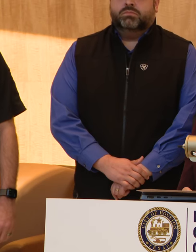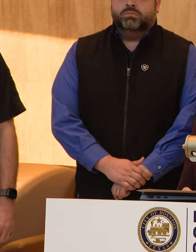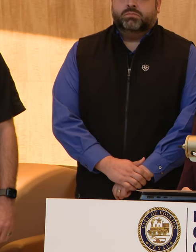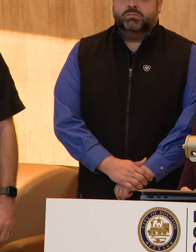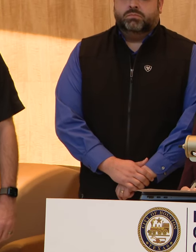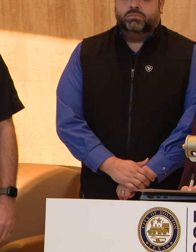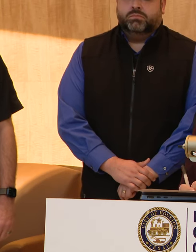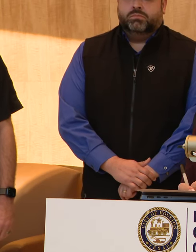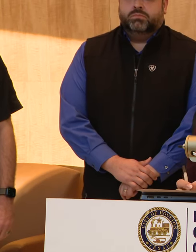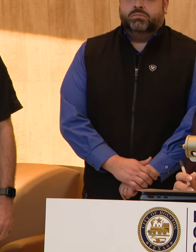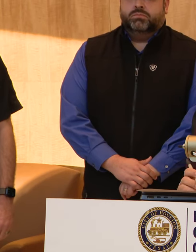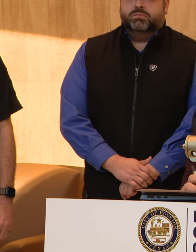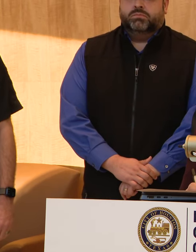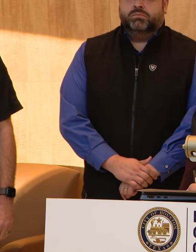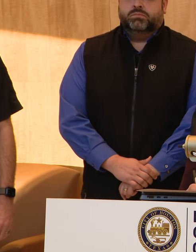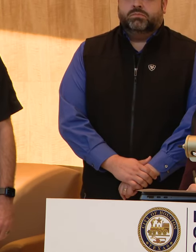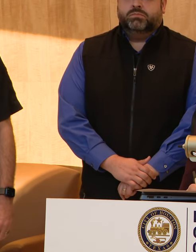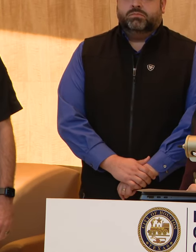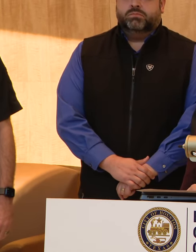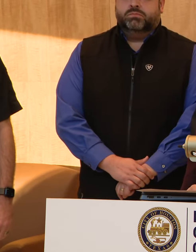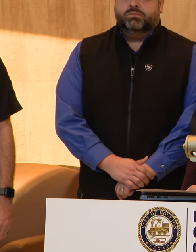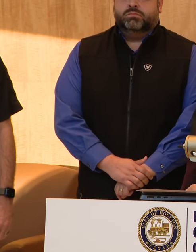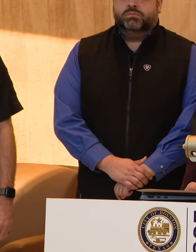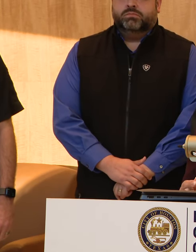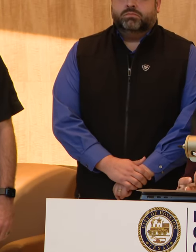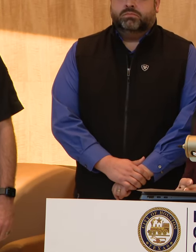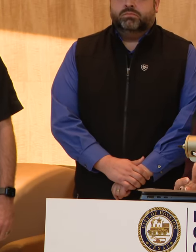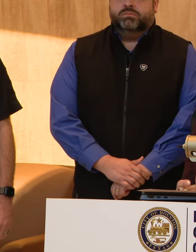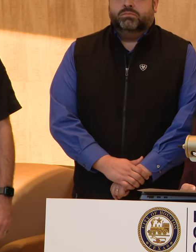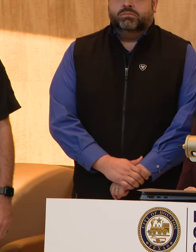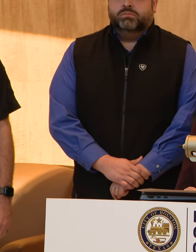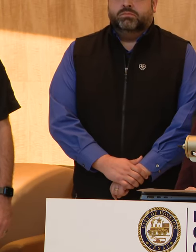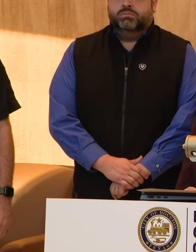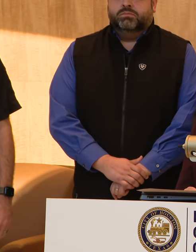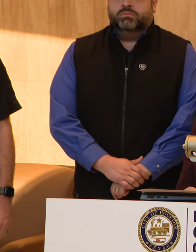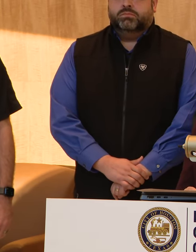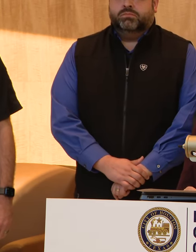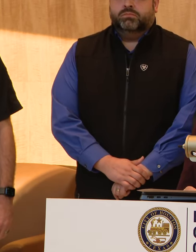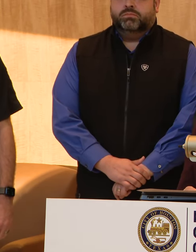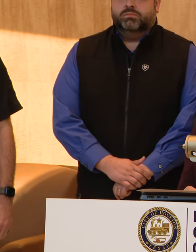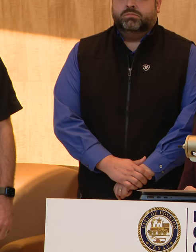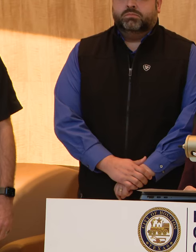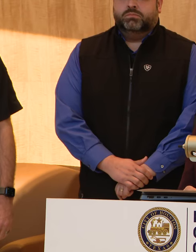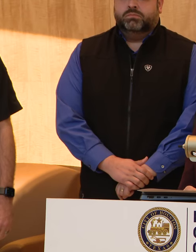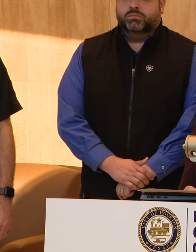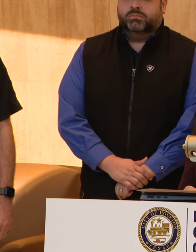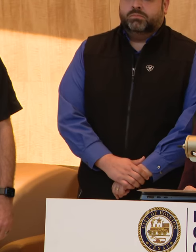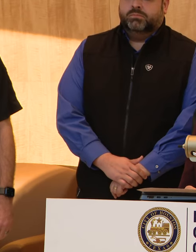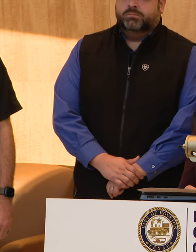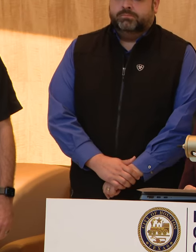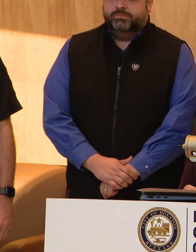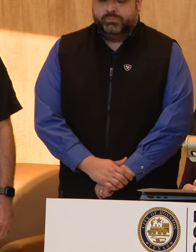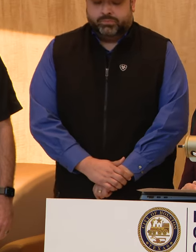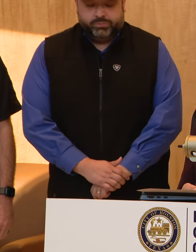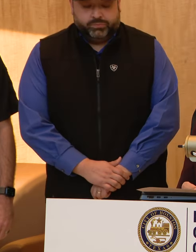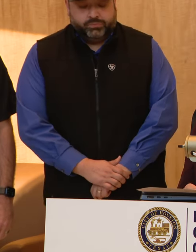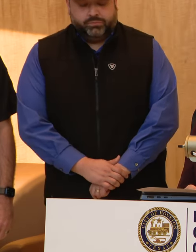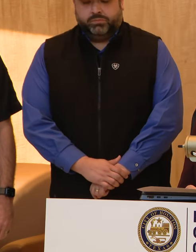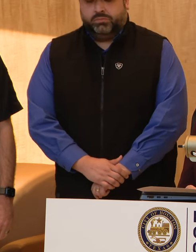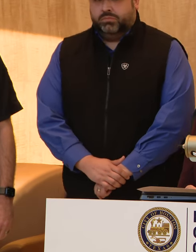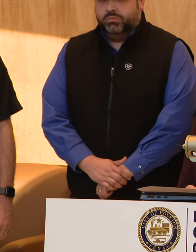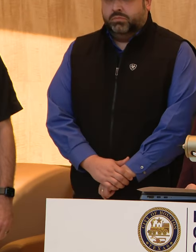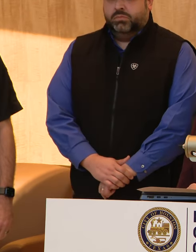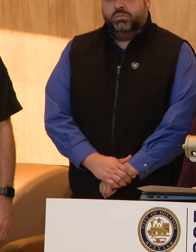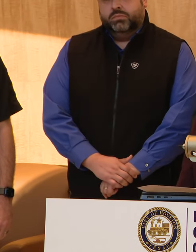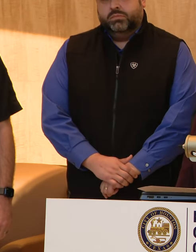ser peligrosas. El jefe Muñoz nos dice que han tenido alrededor de 60 llamadas acerca del monóxido de carbono, que